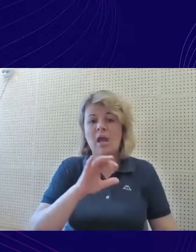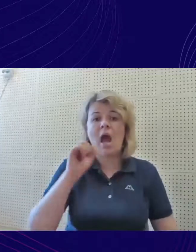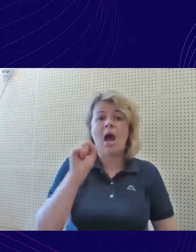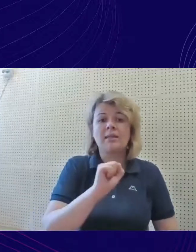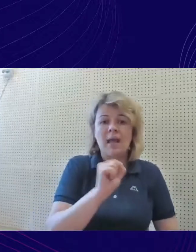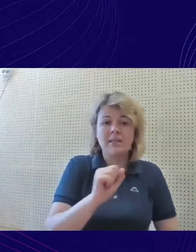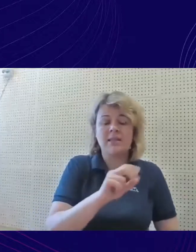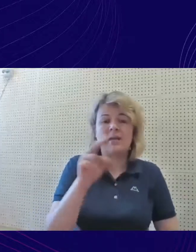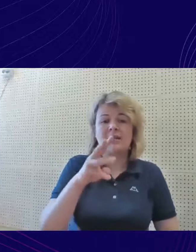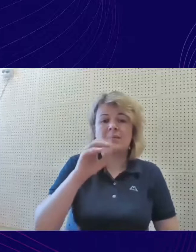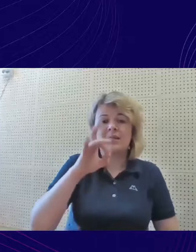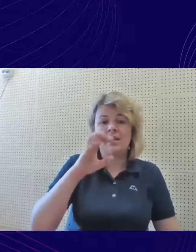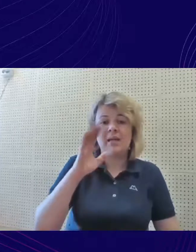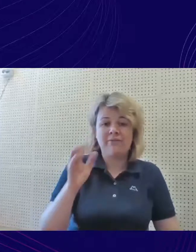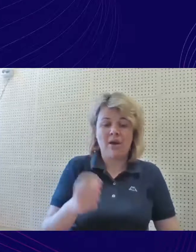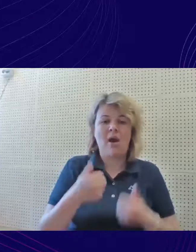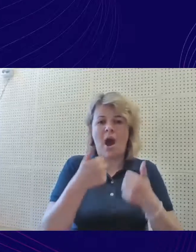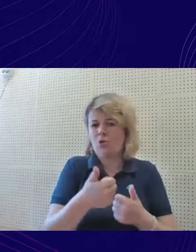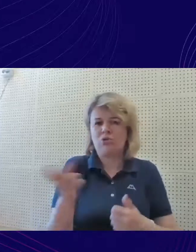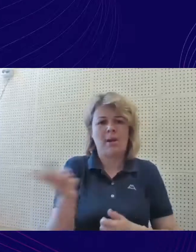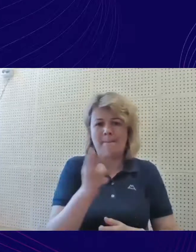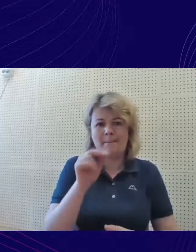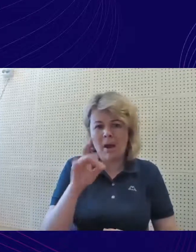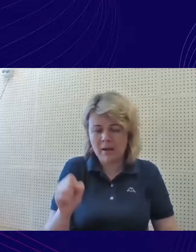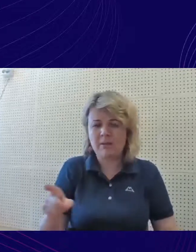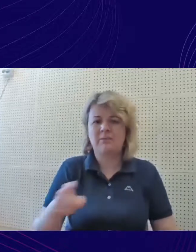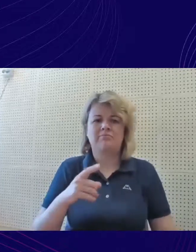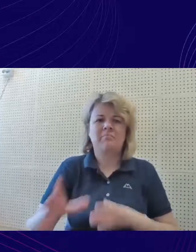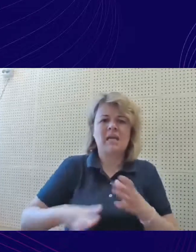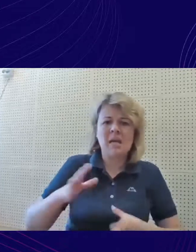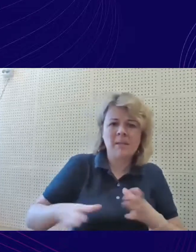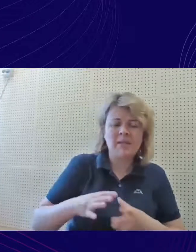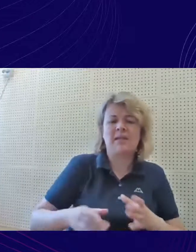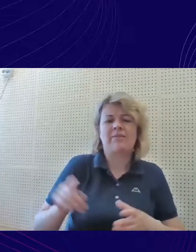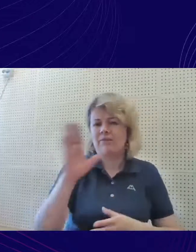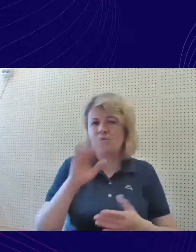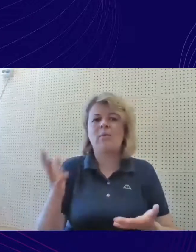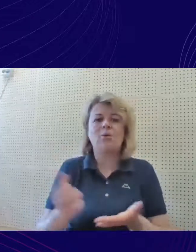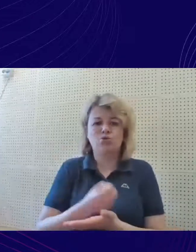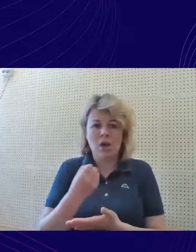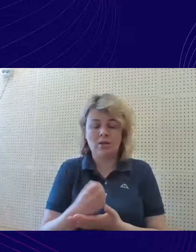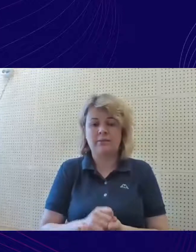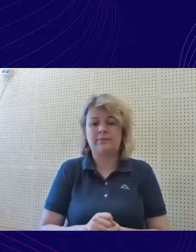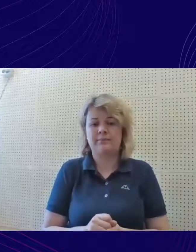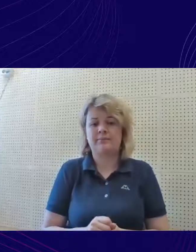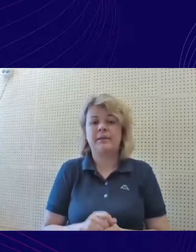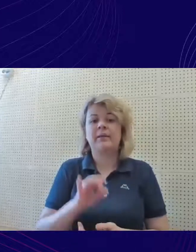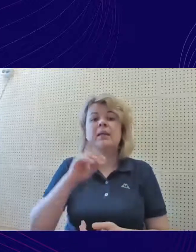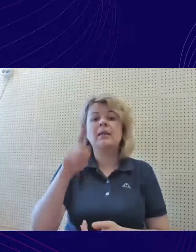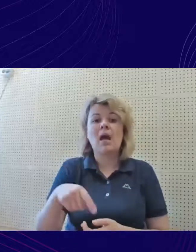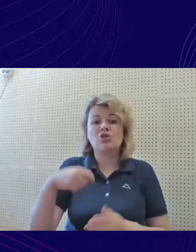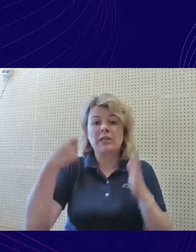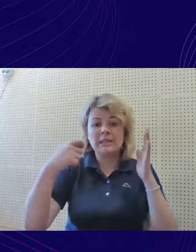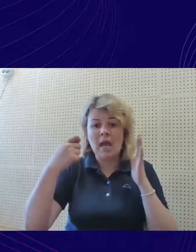Дмитриева. Хорошая пара, все они репетировали, все у них получалось. Вот. И даже